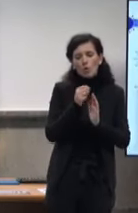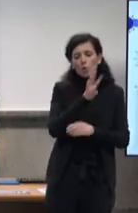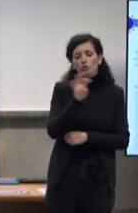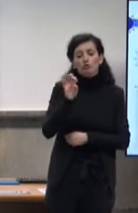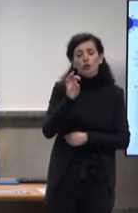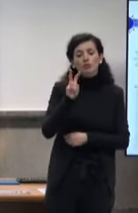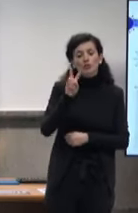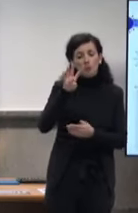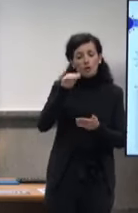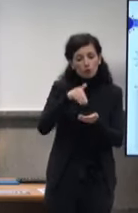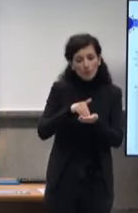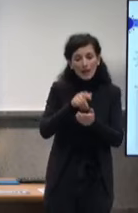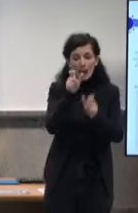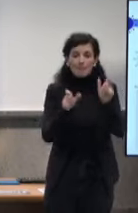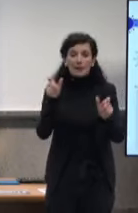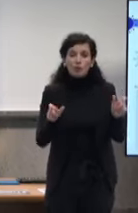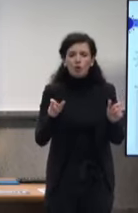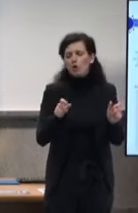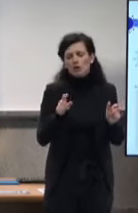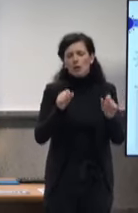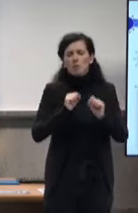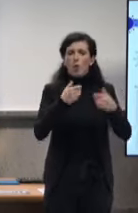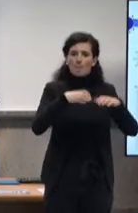potrebbe sicuramente sono un po di meno